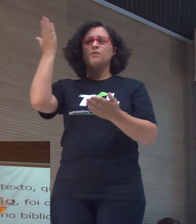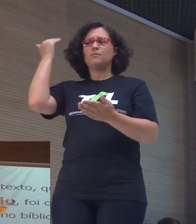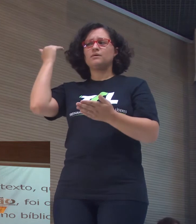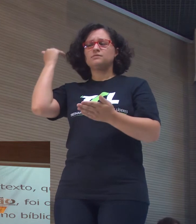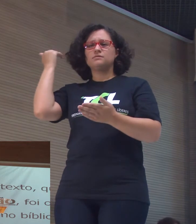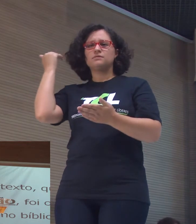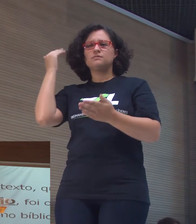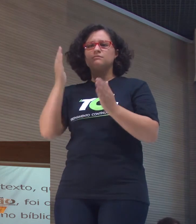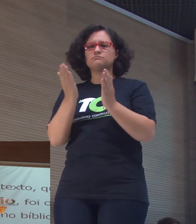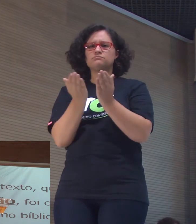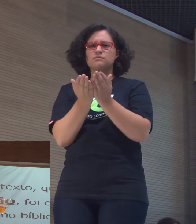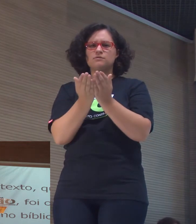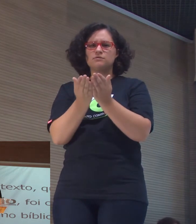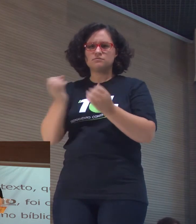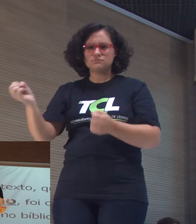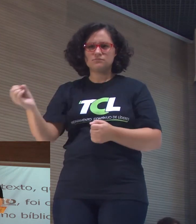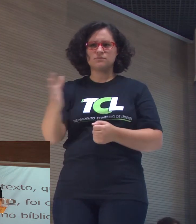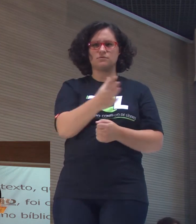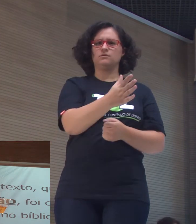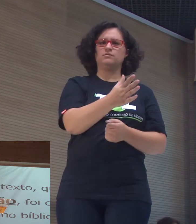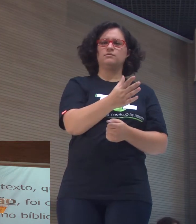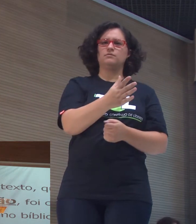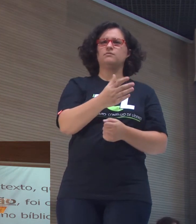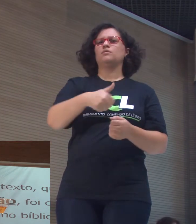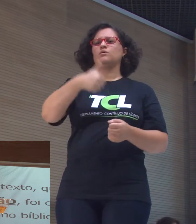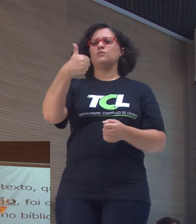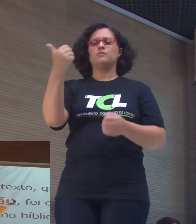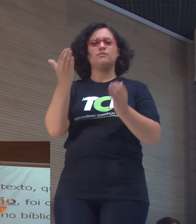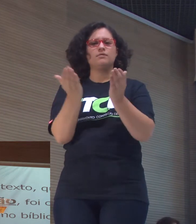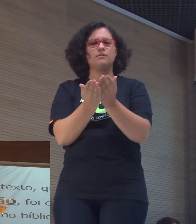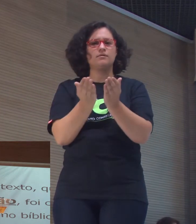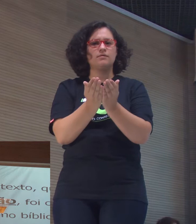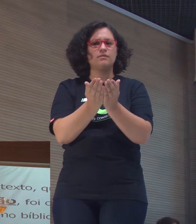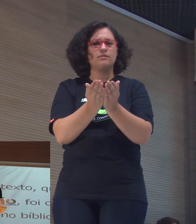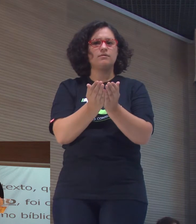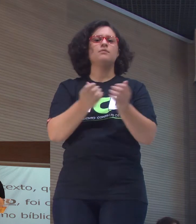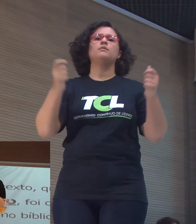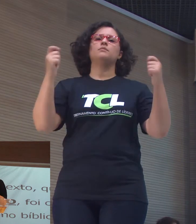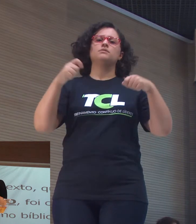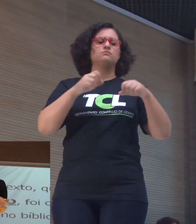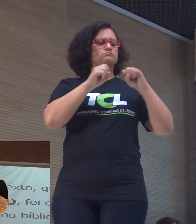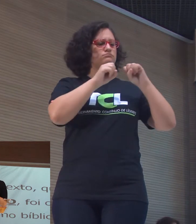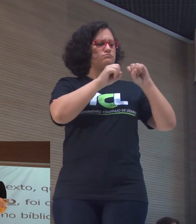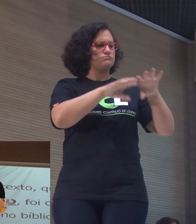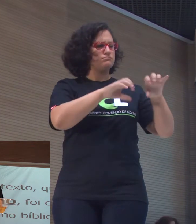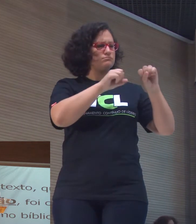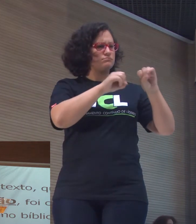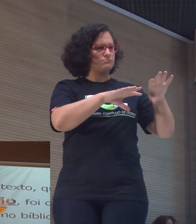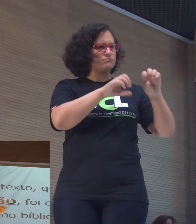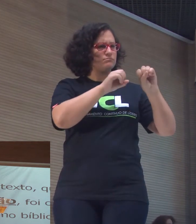o ensino. Ensino dos apóstolos. Outra versão fala em doutrina